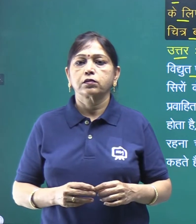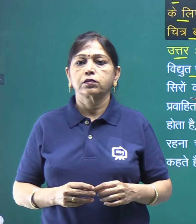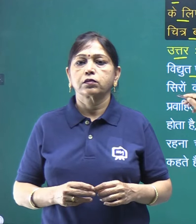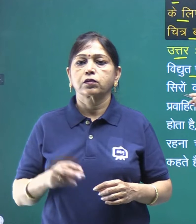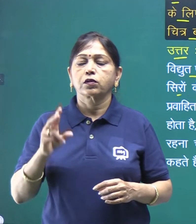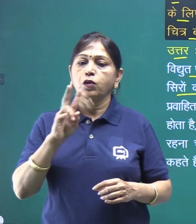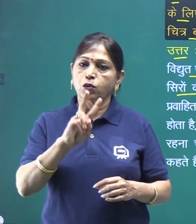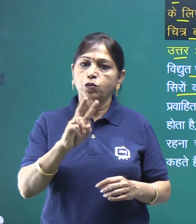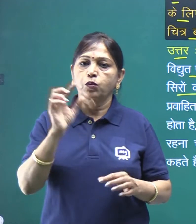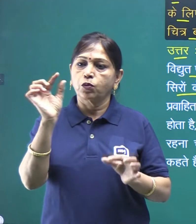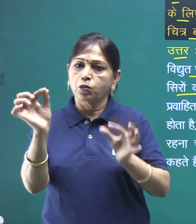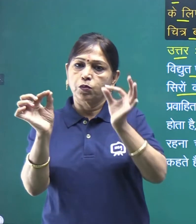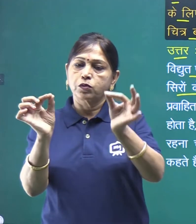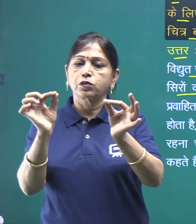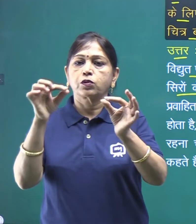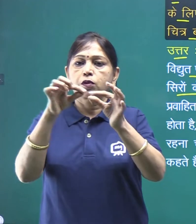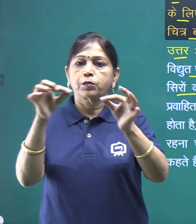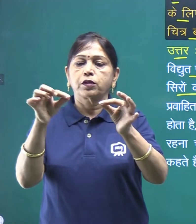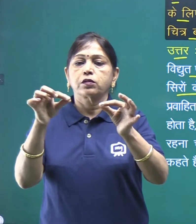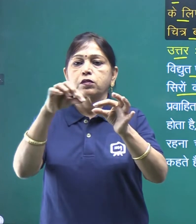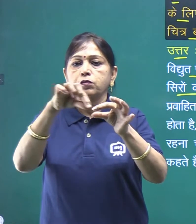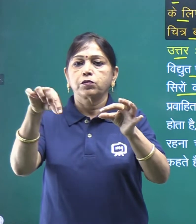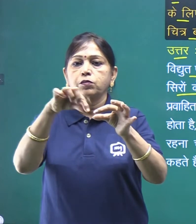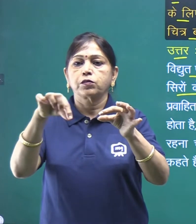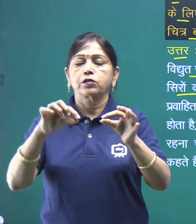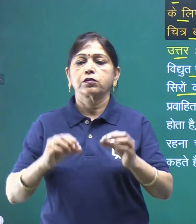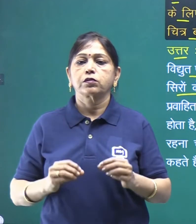दोनों सिरों के बीच